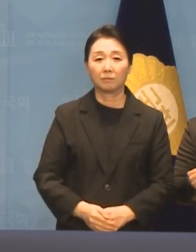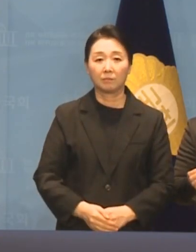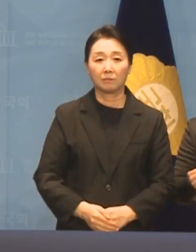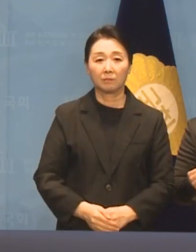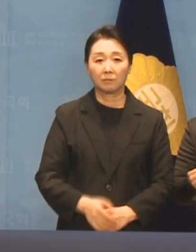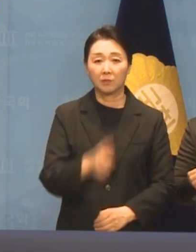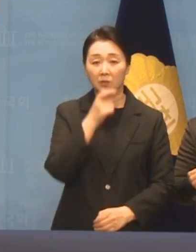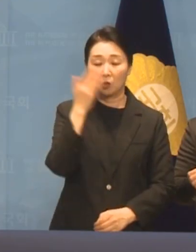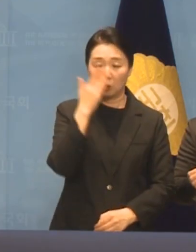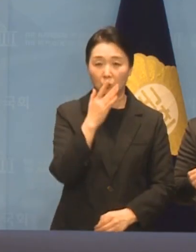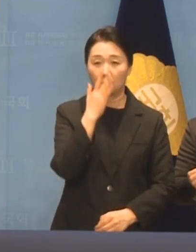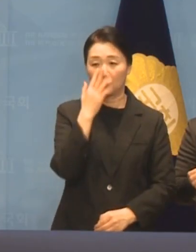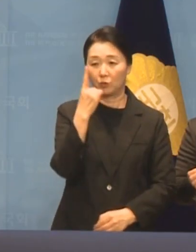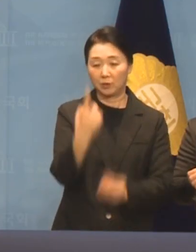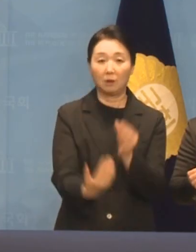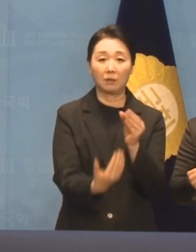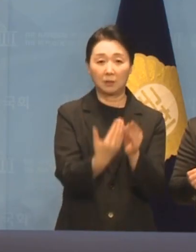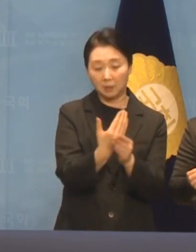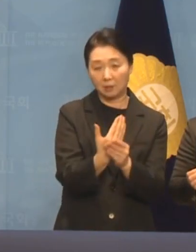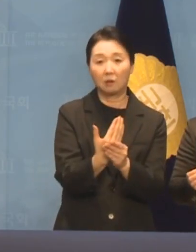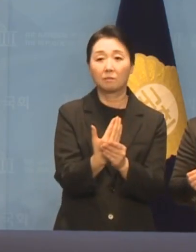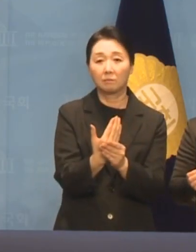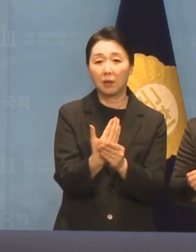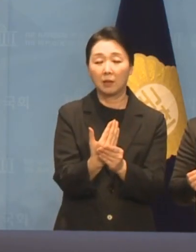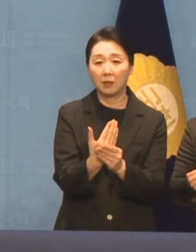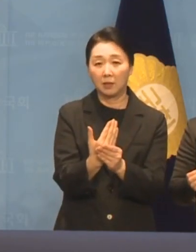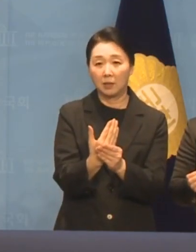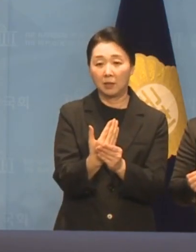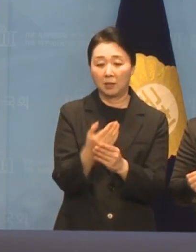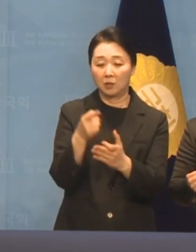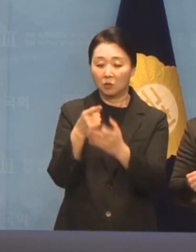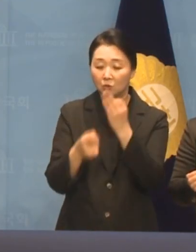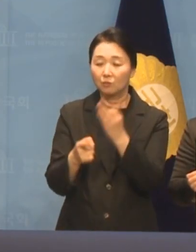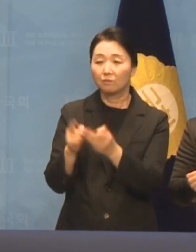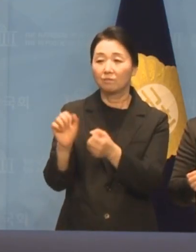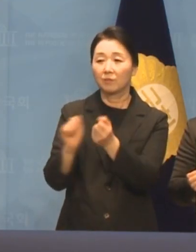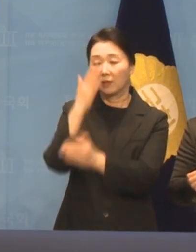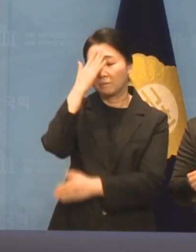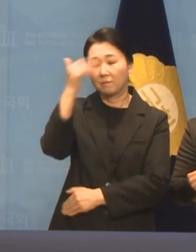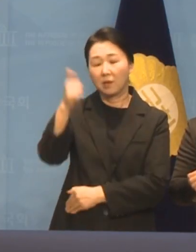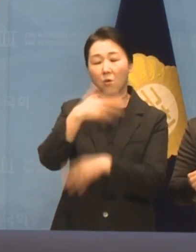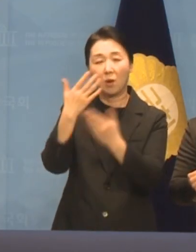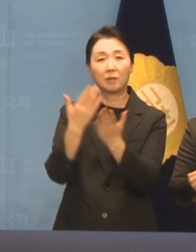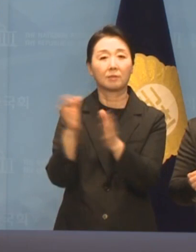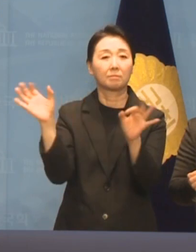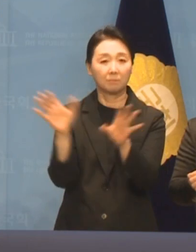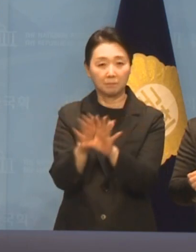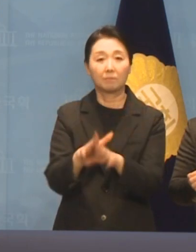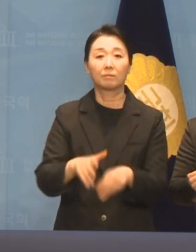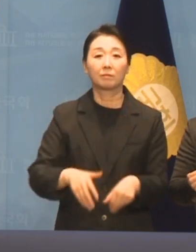여순 사건에서 내란 숙의 윤석열의 그림자를 완전히 걷어내야 합니다.